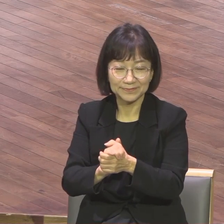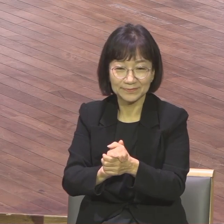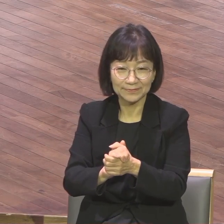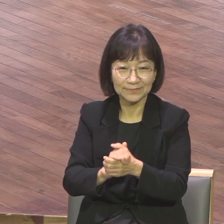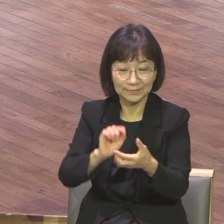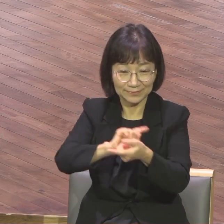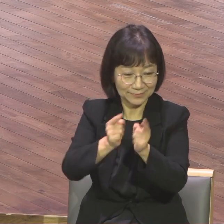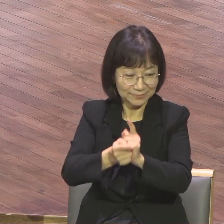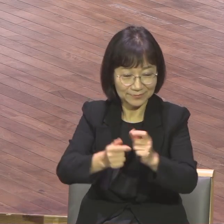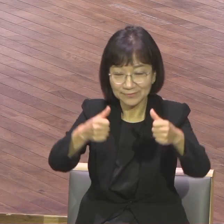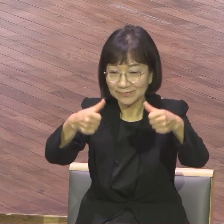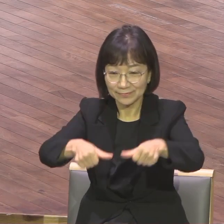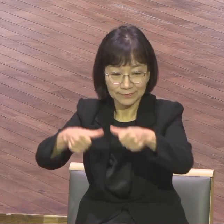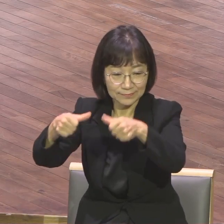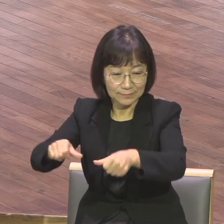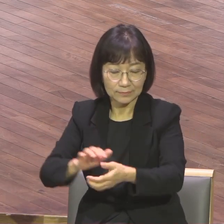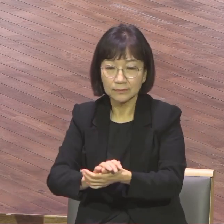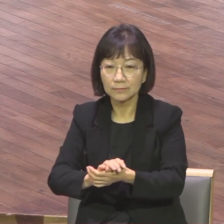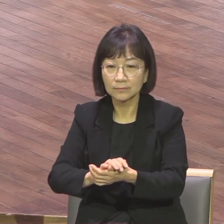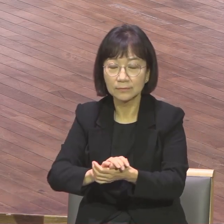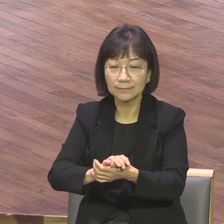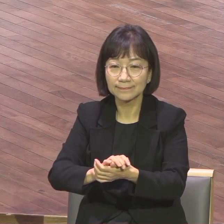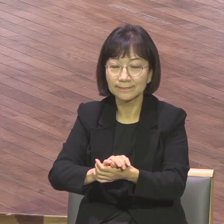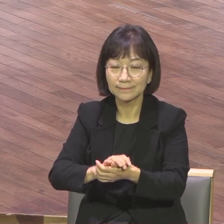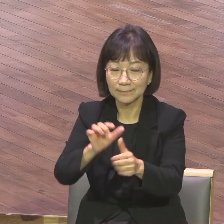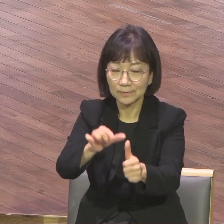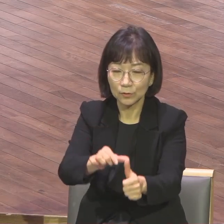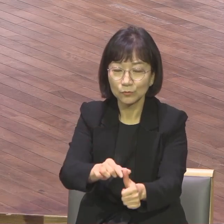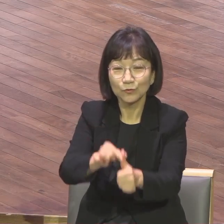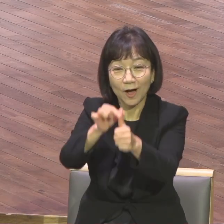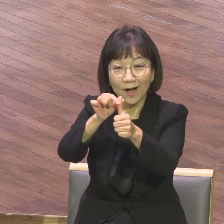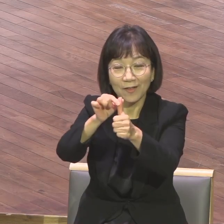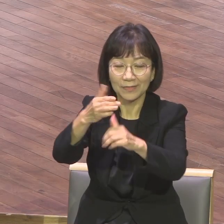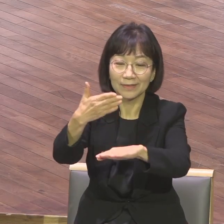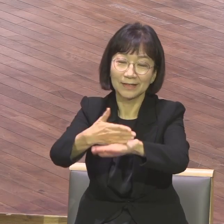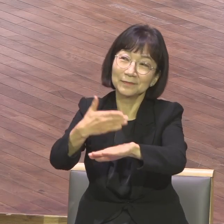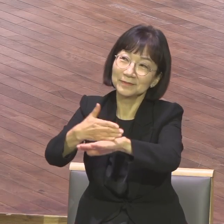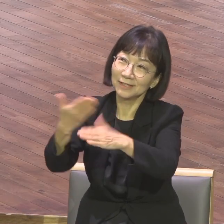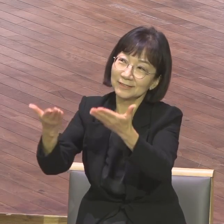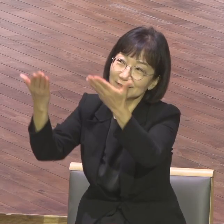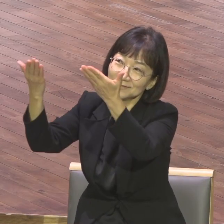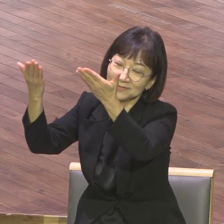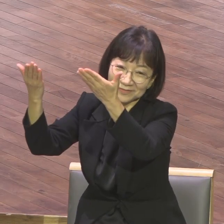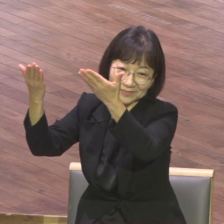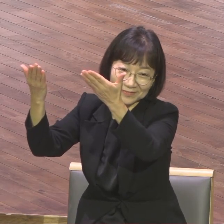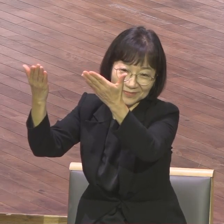해외 신들도 같이 서로 인사합시다. 구원의 감사를 하나님께 드립시다.